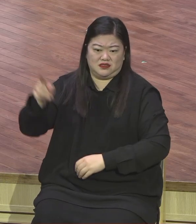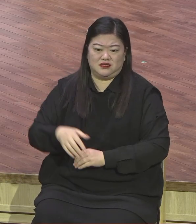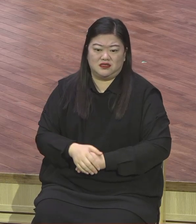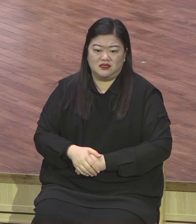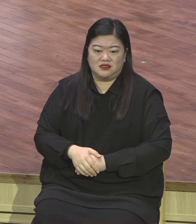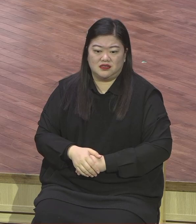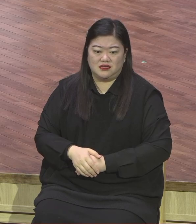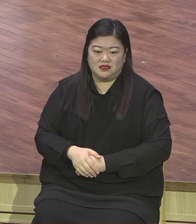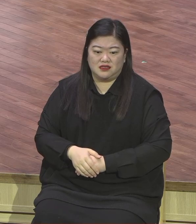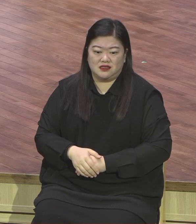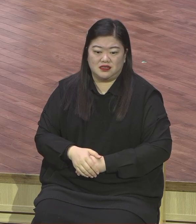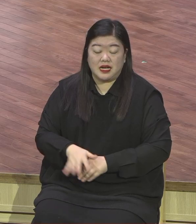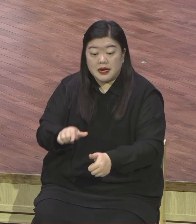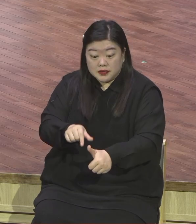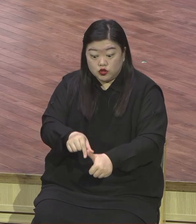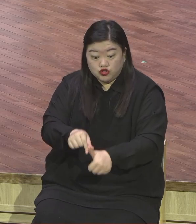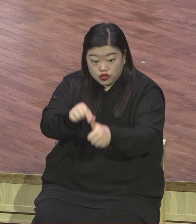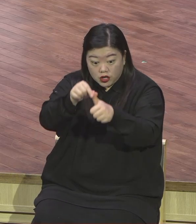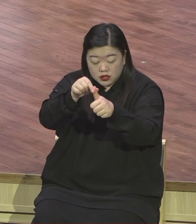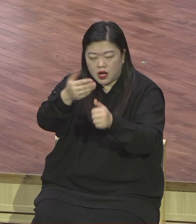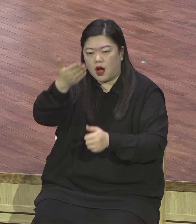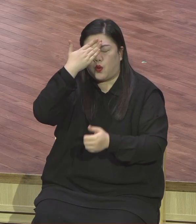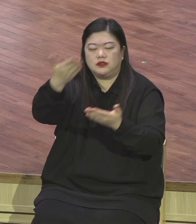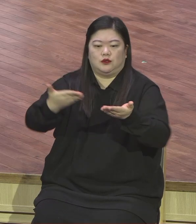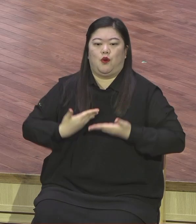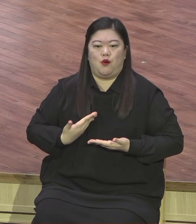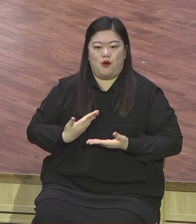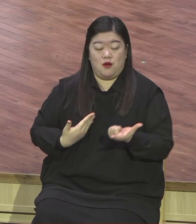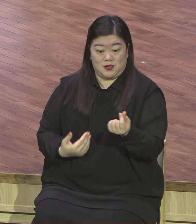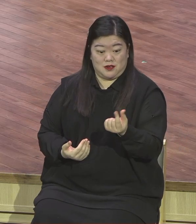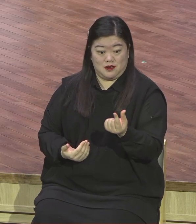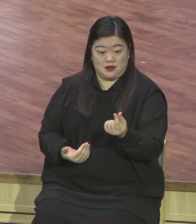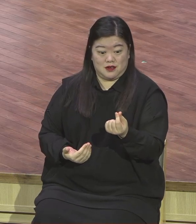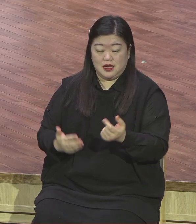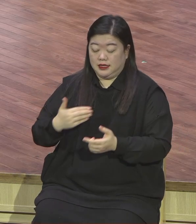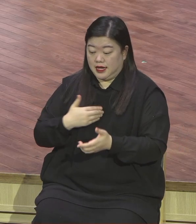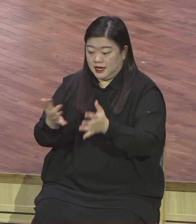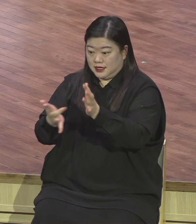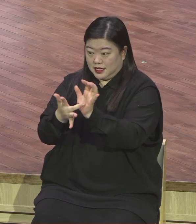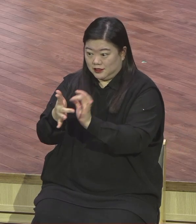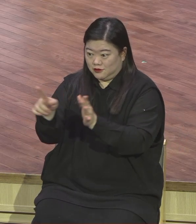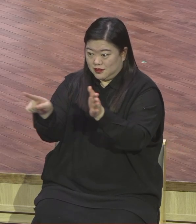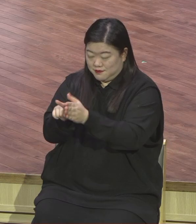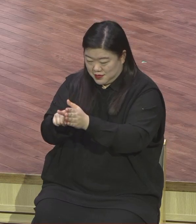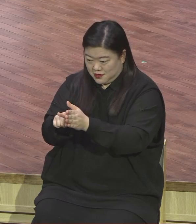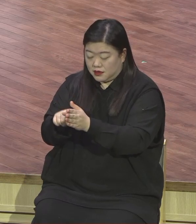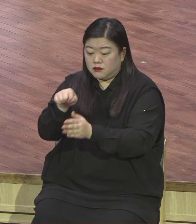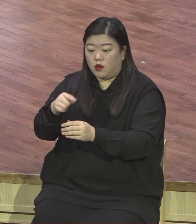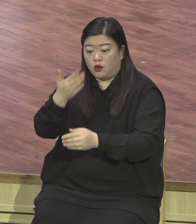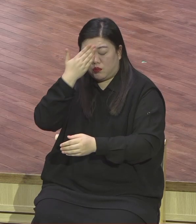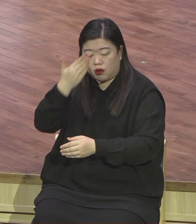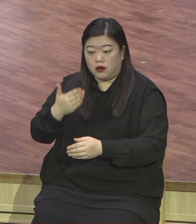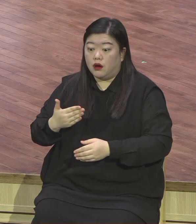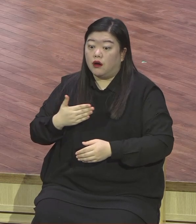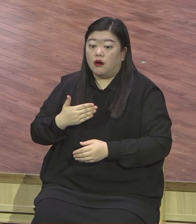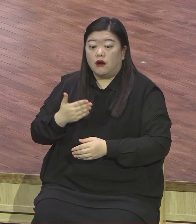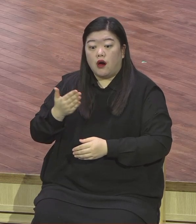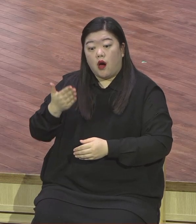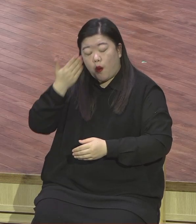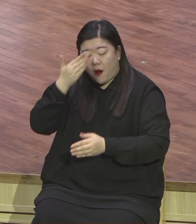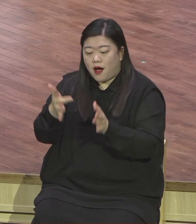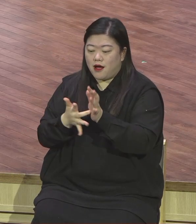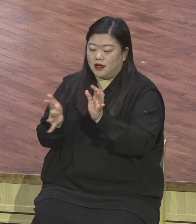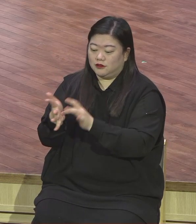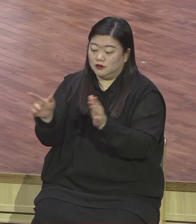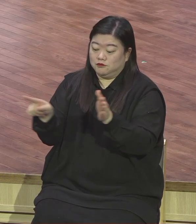그거는 그냥 믿음을 받아요 이 땅에 살면서 하나님 앞에 복음을 위해서 내가 헌신했더니 시간